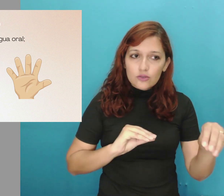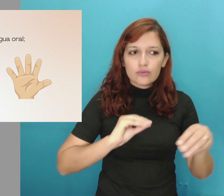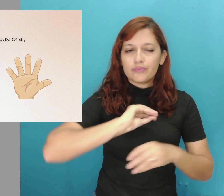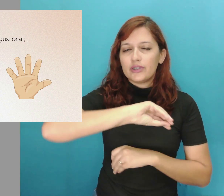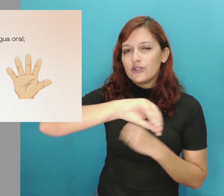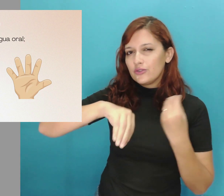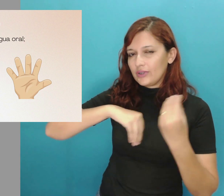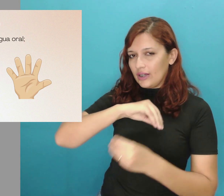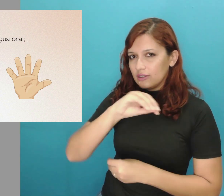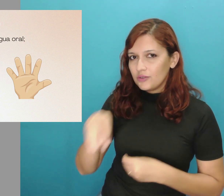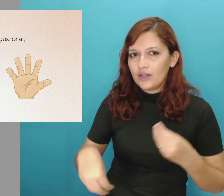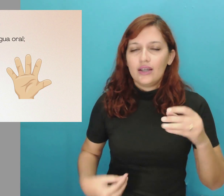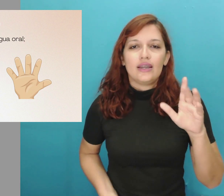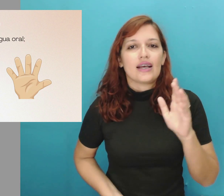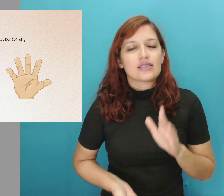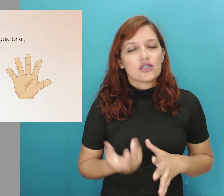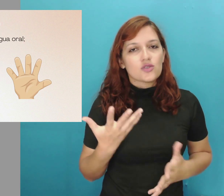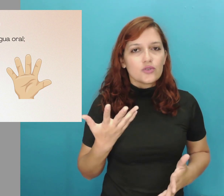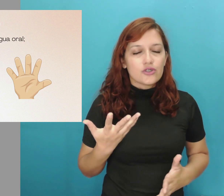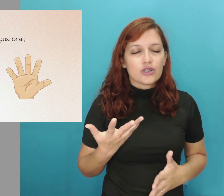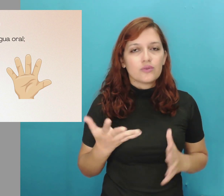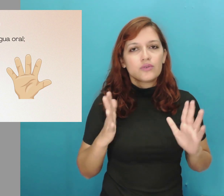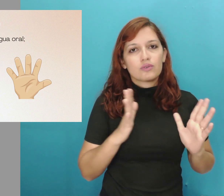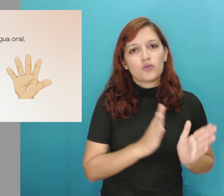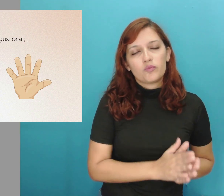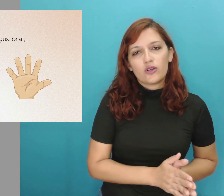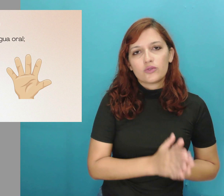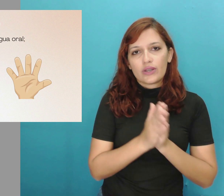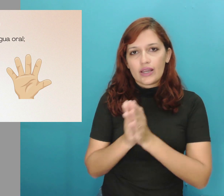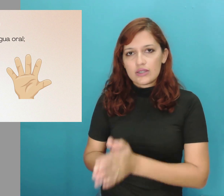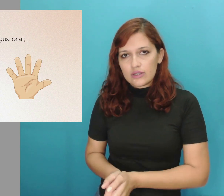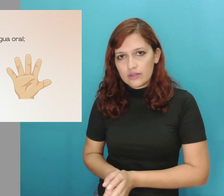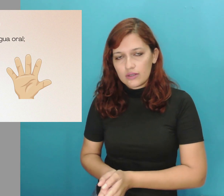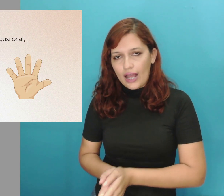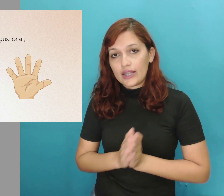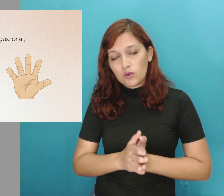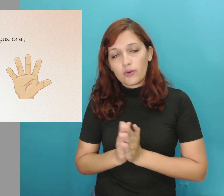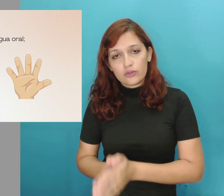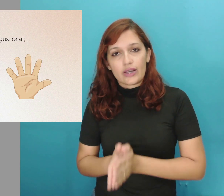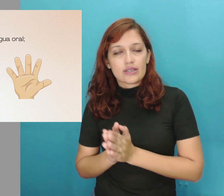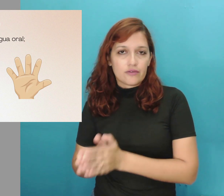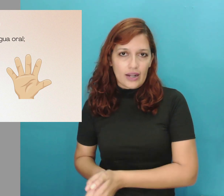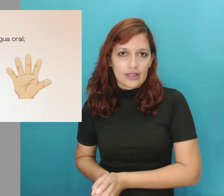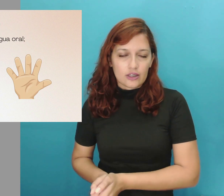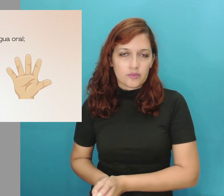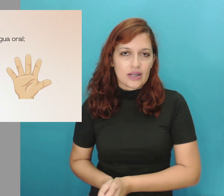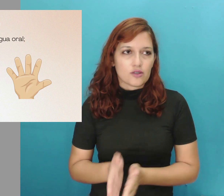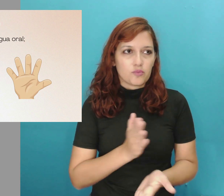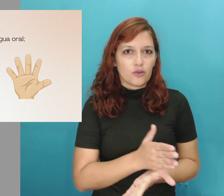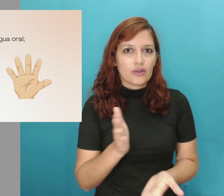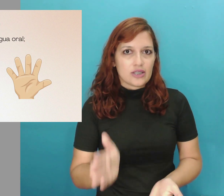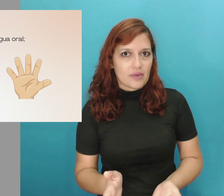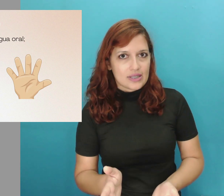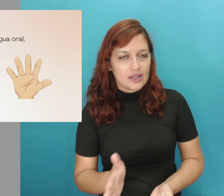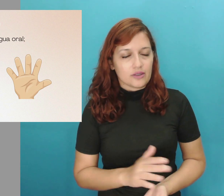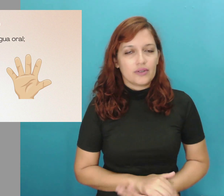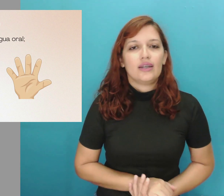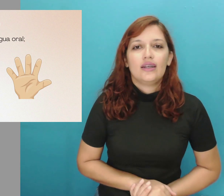agregando, misturando, e assim surgiu o português, a língua portuguesa falada aqui no Brasil, o português brasileiro,